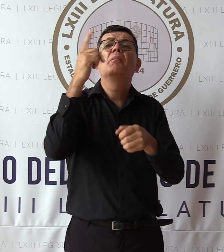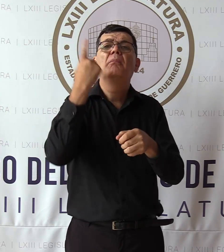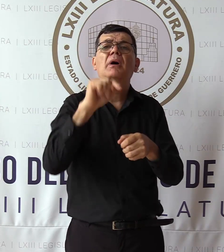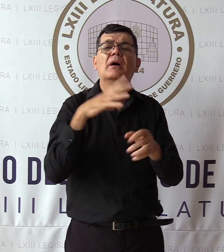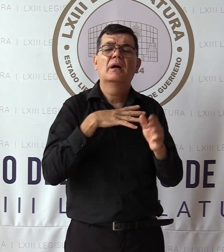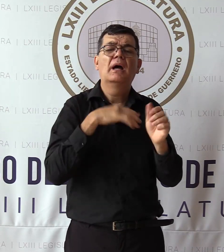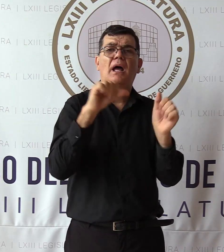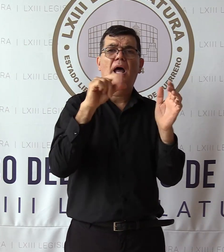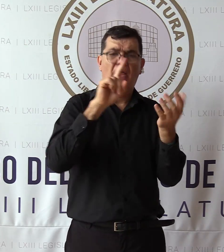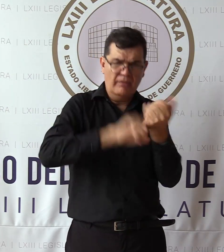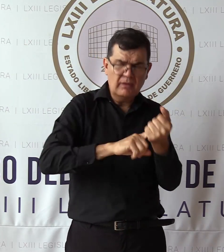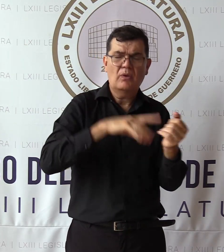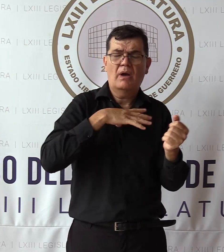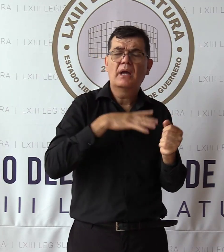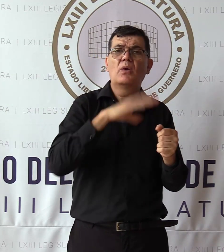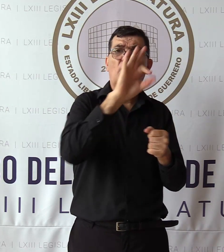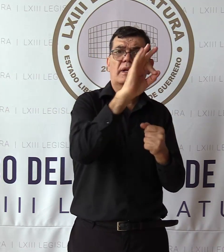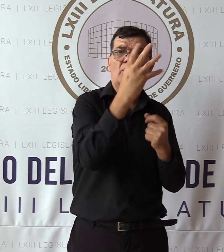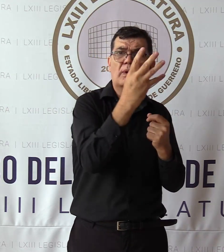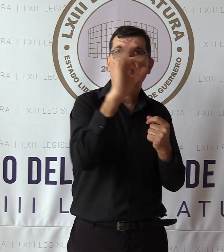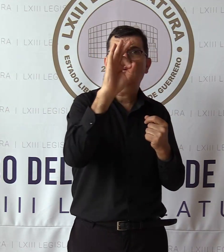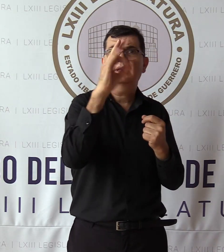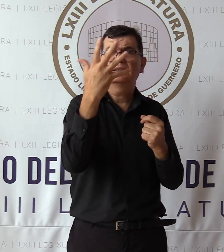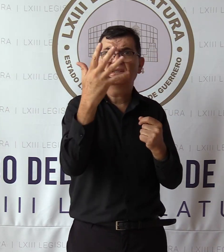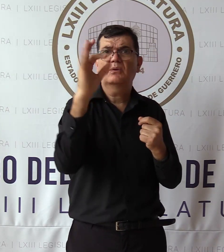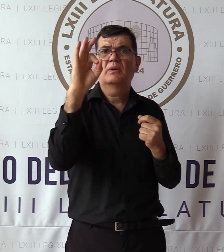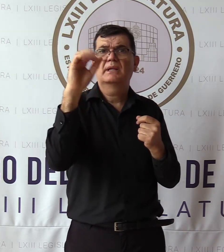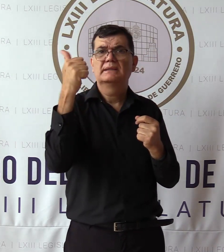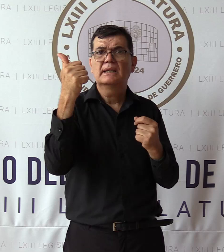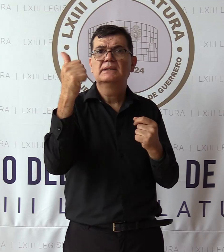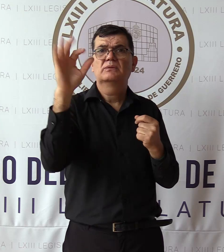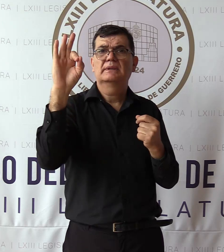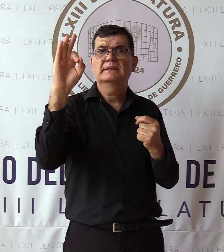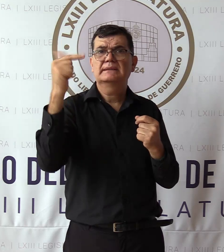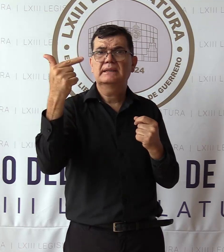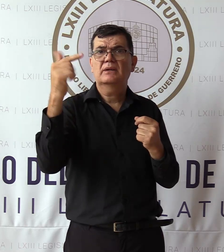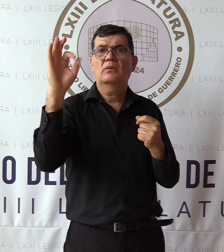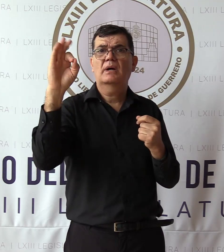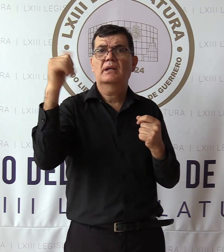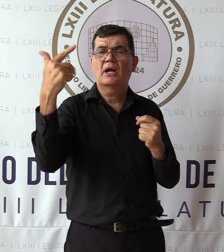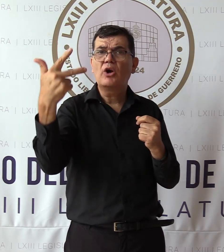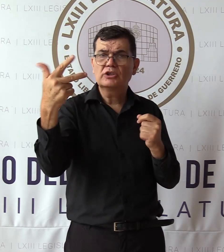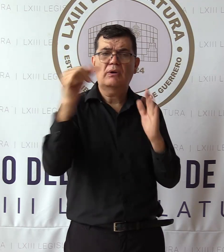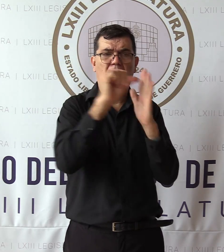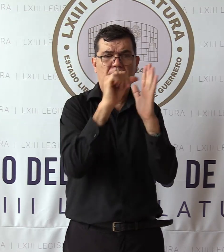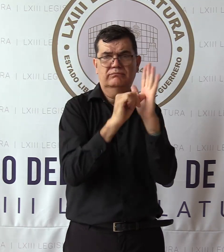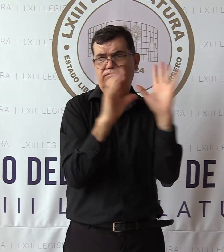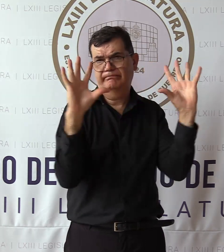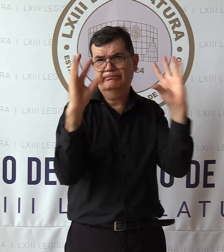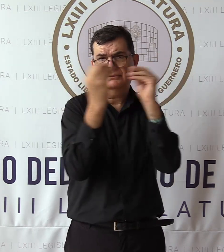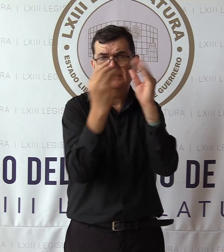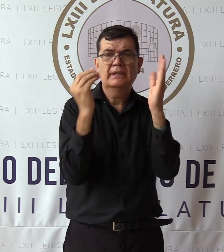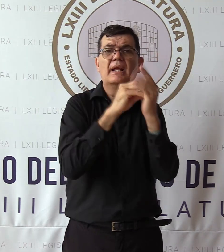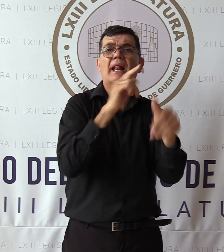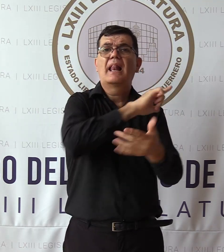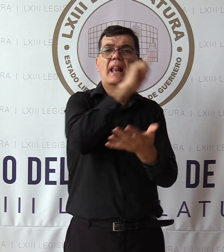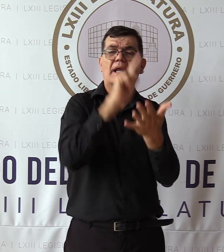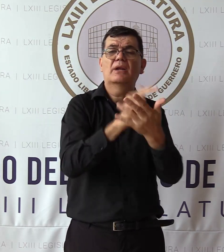artículos 44, 45, 46, 47 y 48 de la Ley número 464